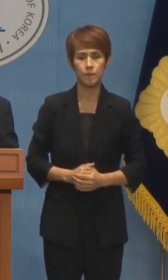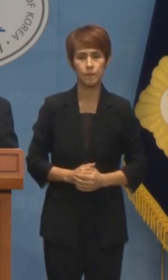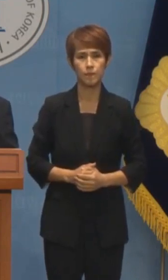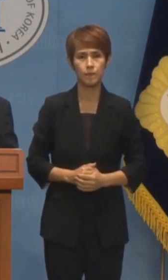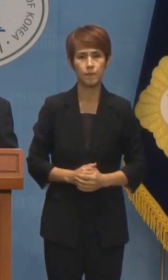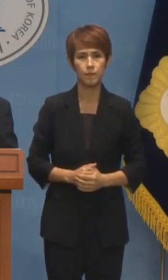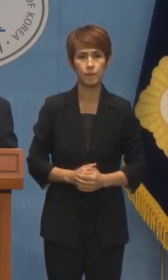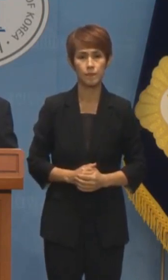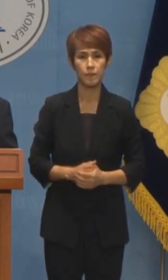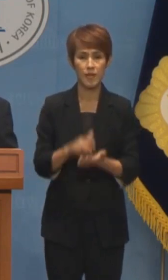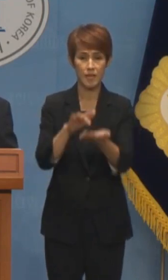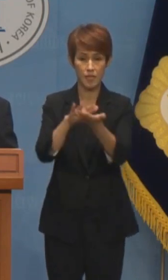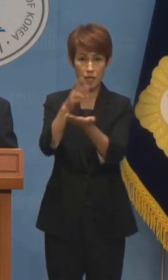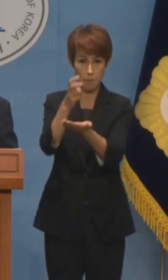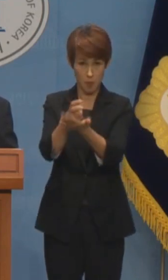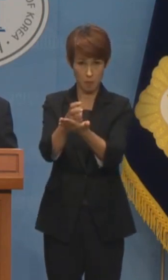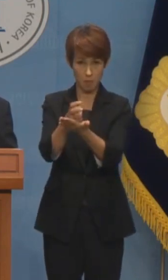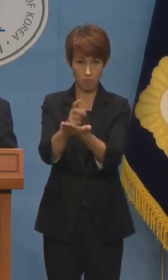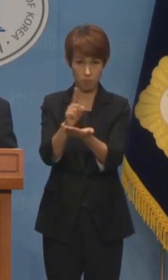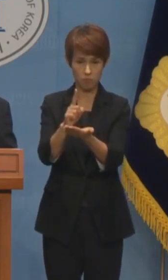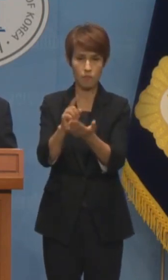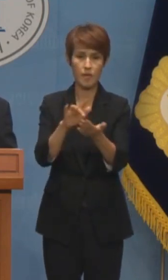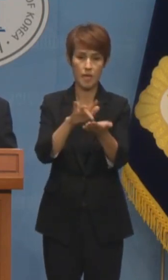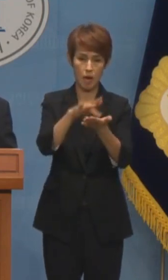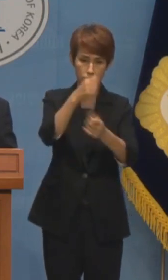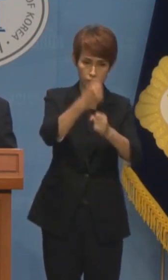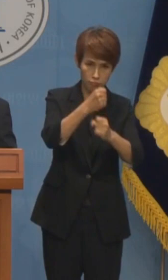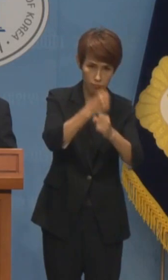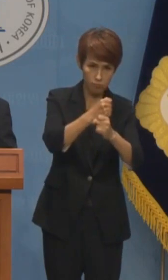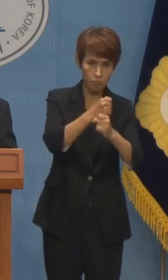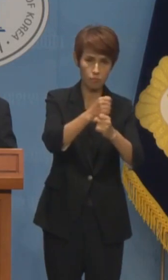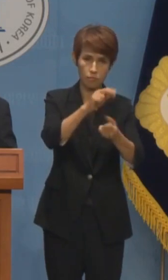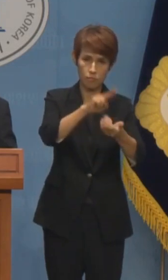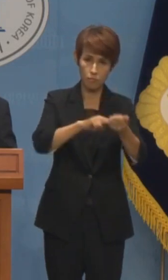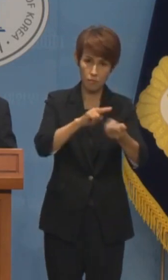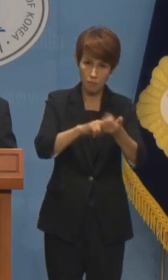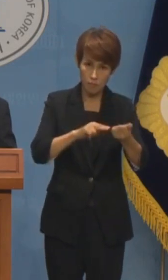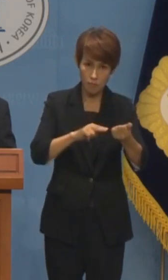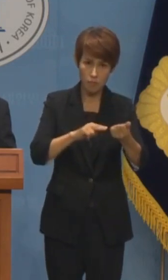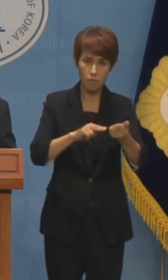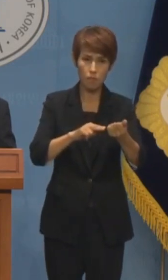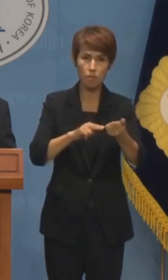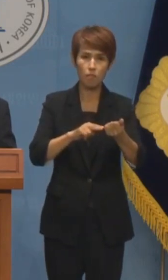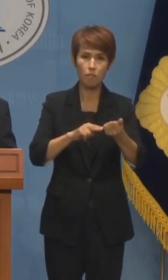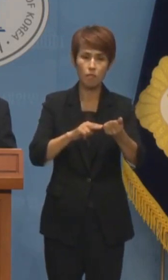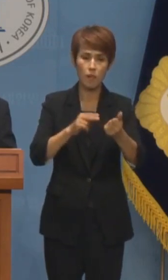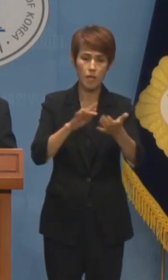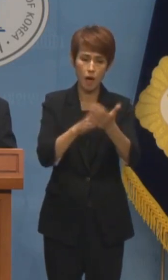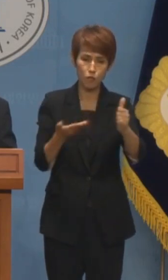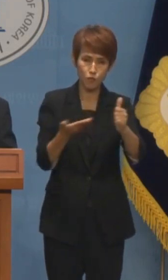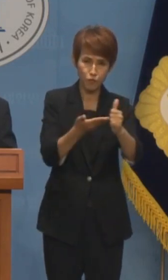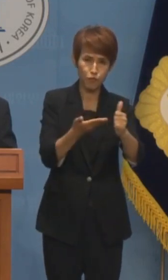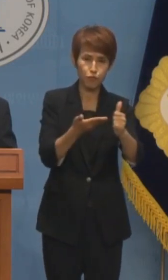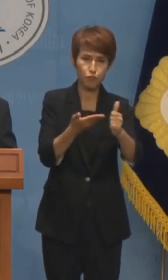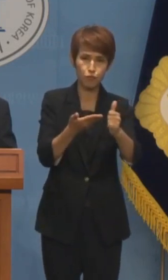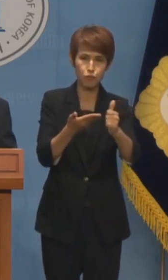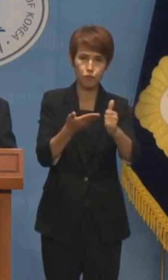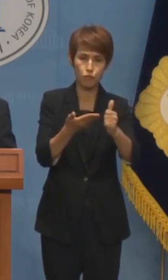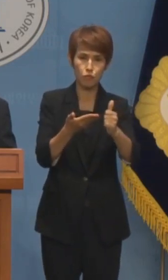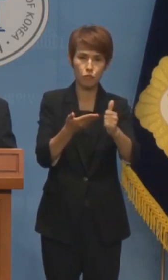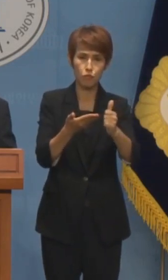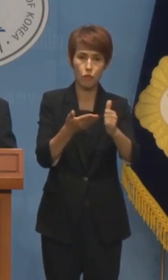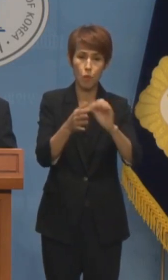대표적으로 현행 약사법에 따라 의약품의 조제, 판매, 복역, 지도 등의 약에